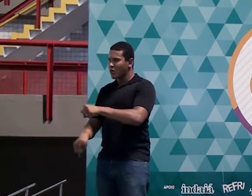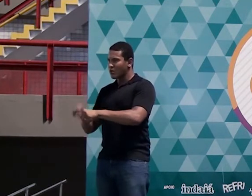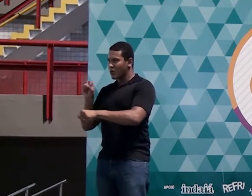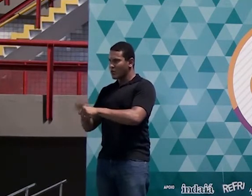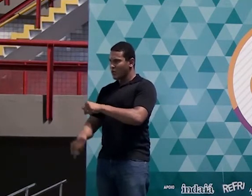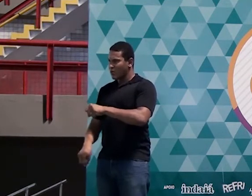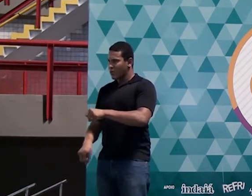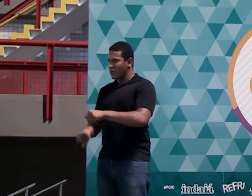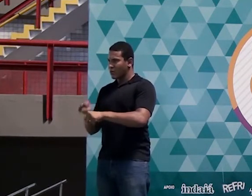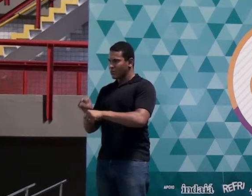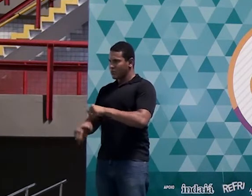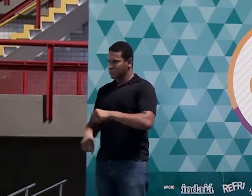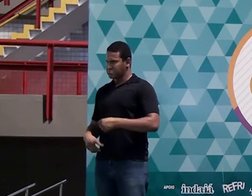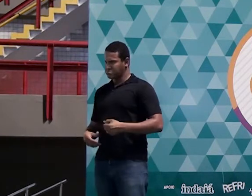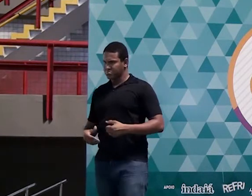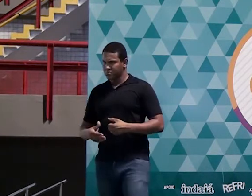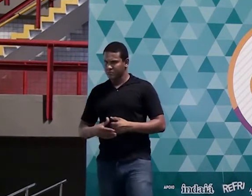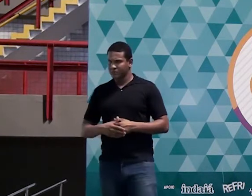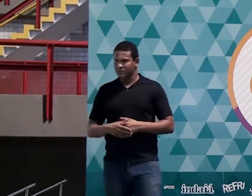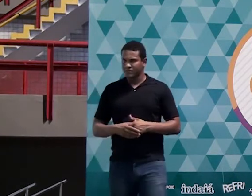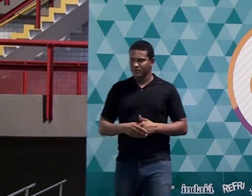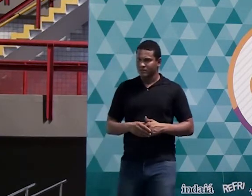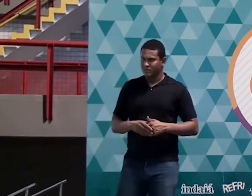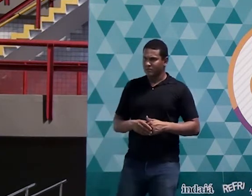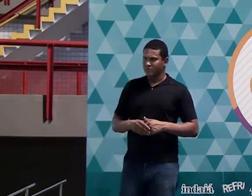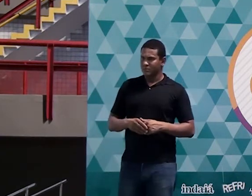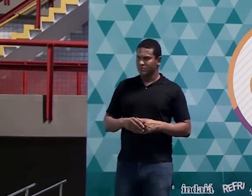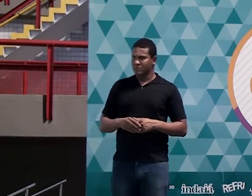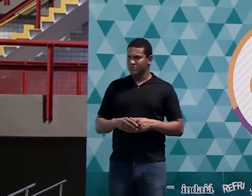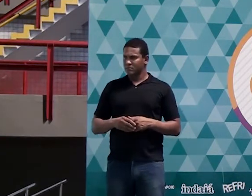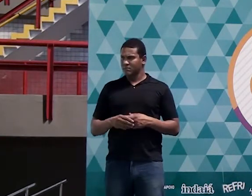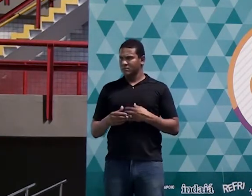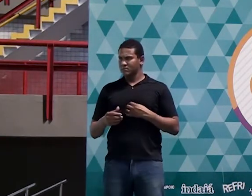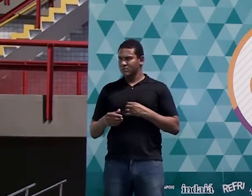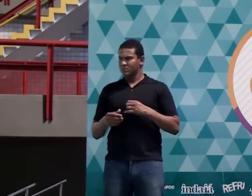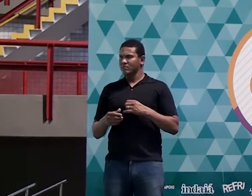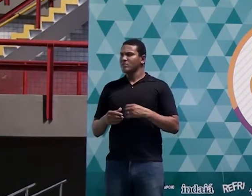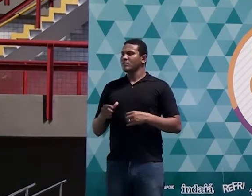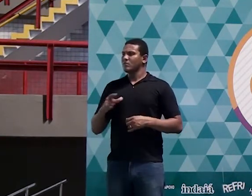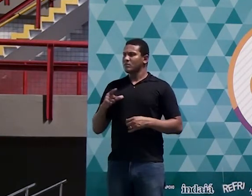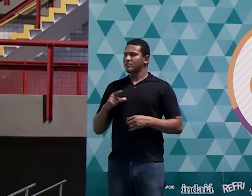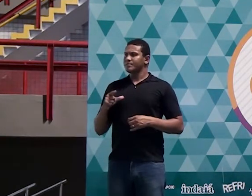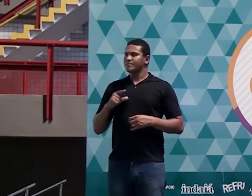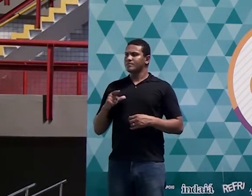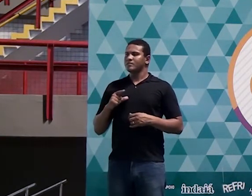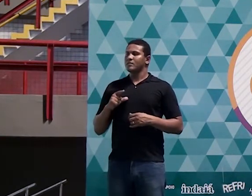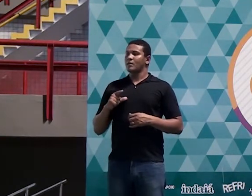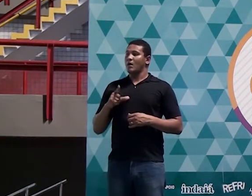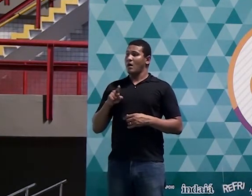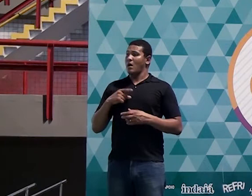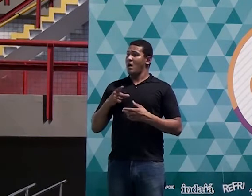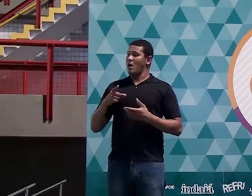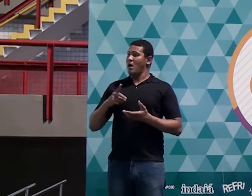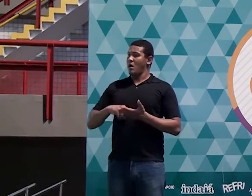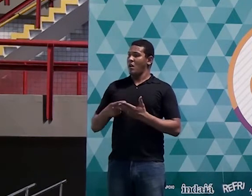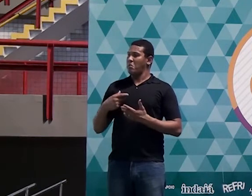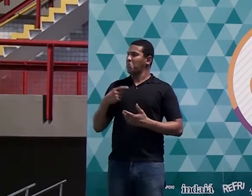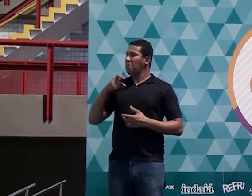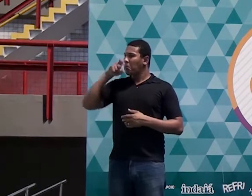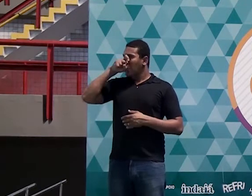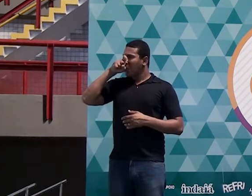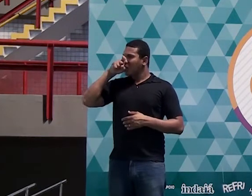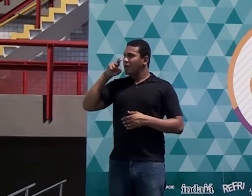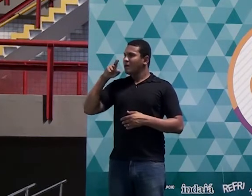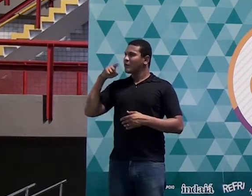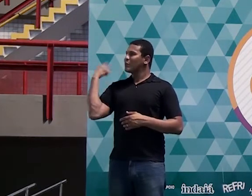primeira data, nem a segunda data. Mesmo assim, a gente tem aqui a tradição, por exemplo, de ter medo da